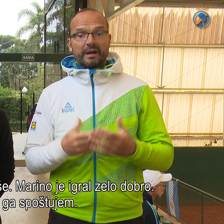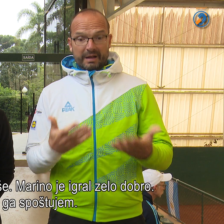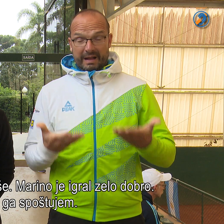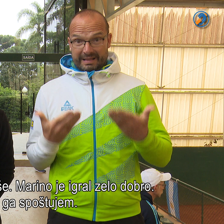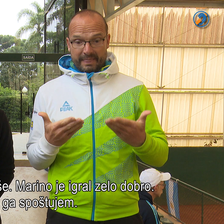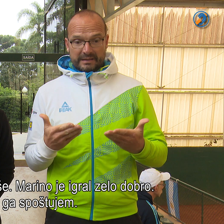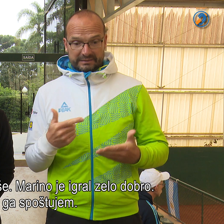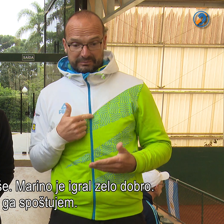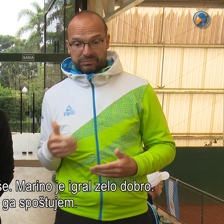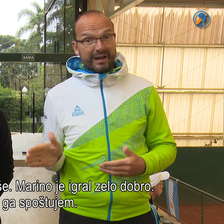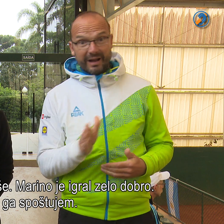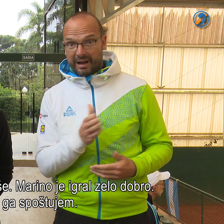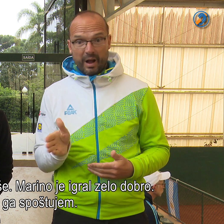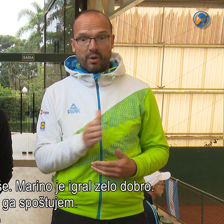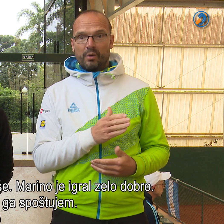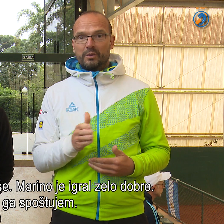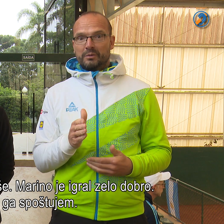I play today